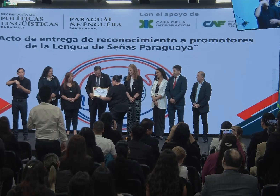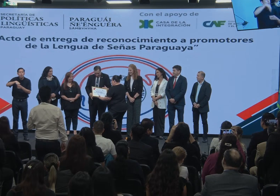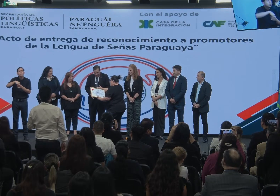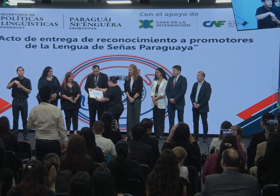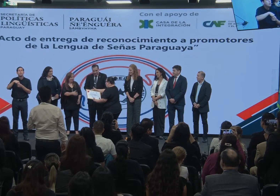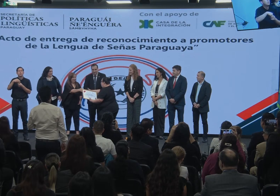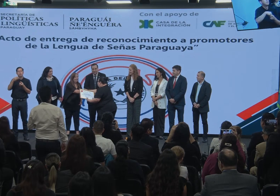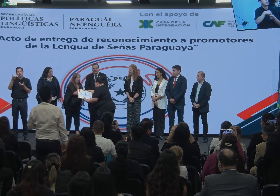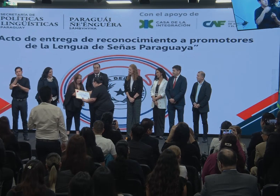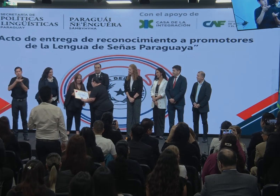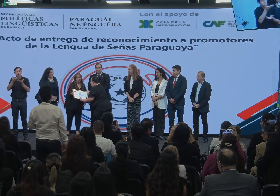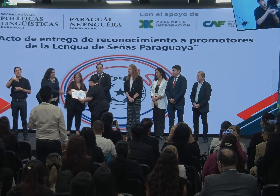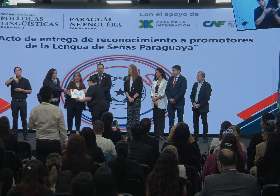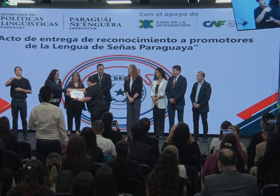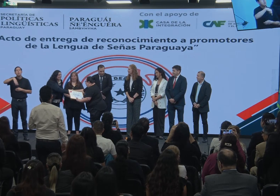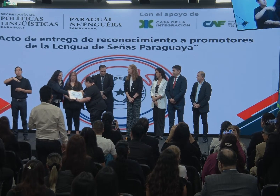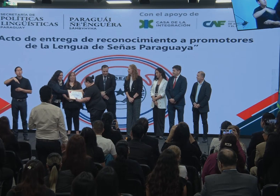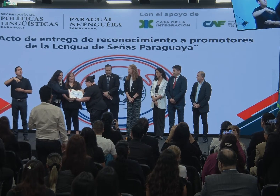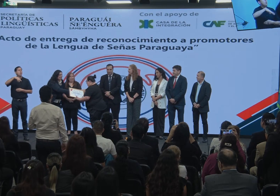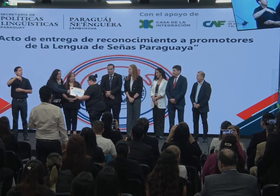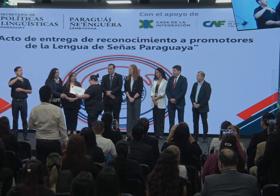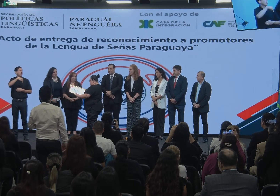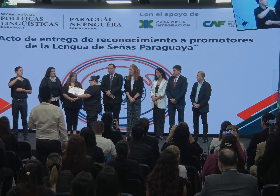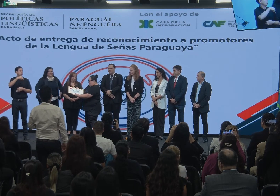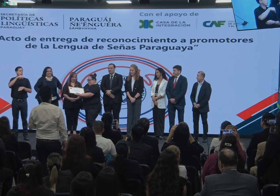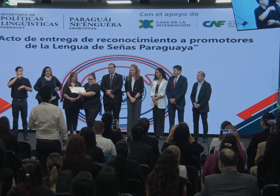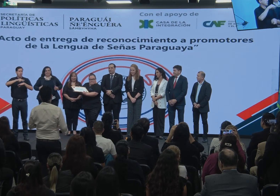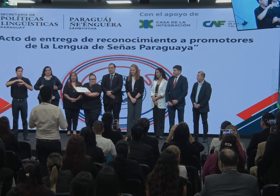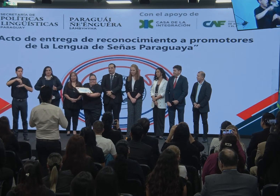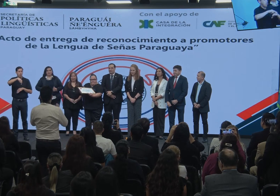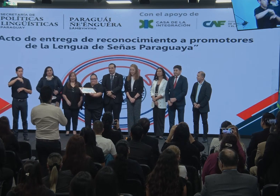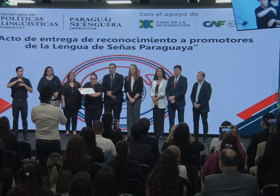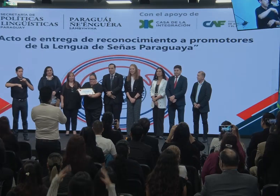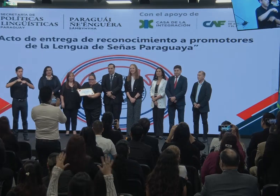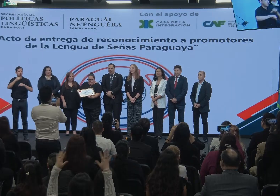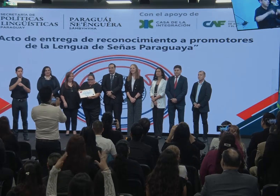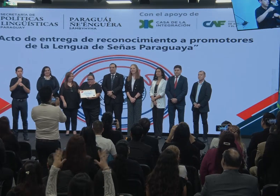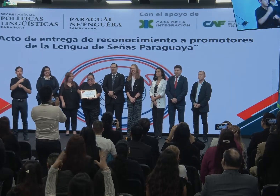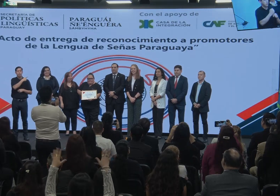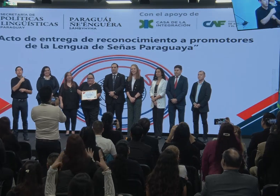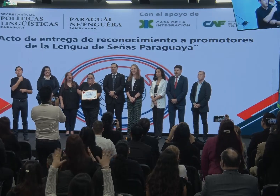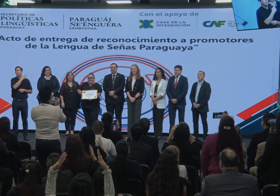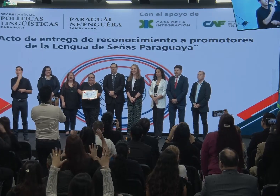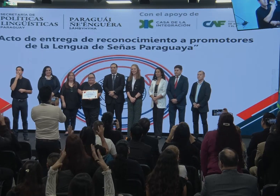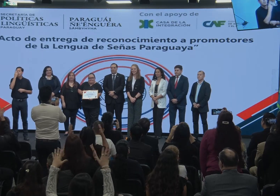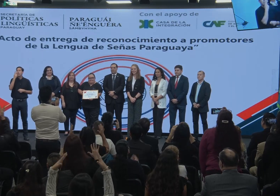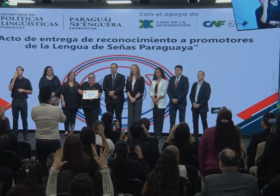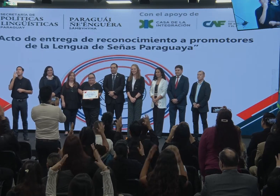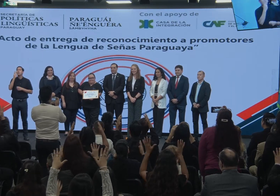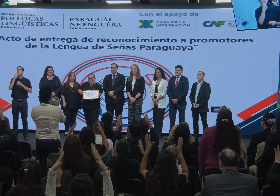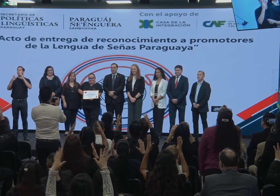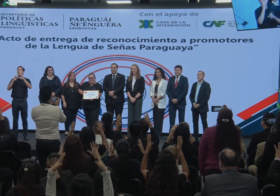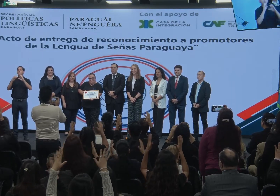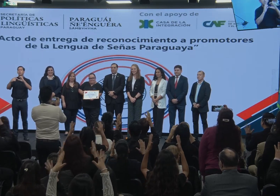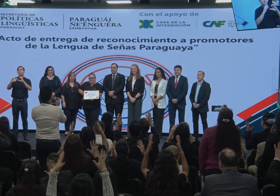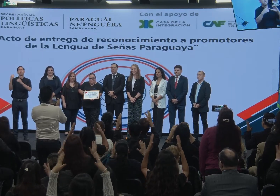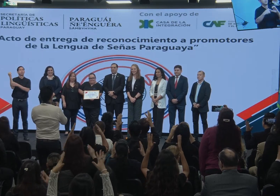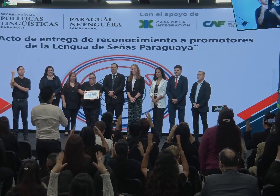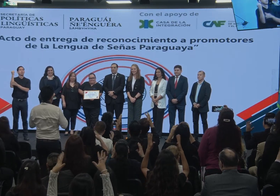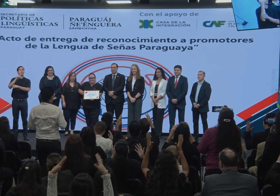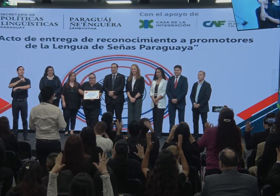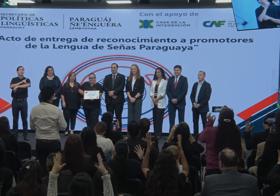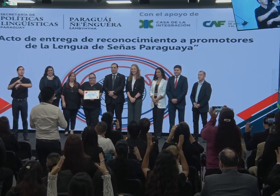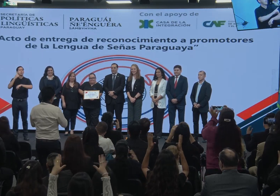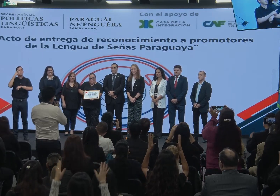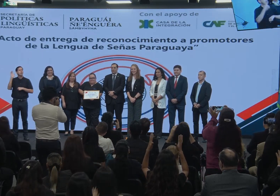el Departamento Central. Convencida de que la comunicación es un derecho para todos. Actualmente se encuentra